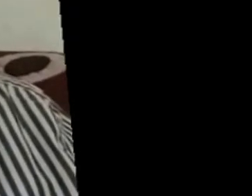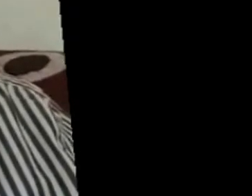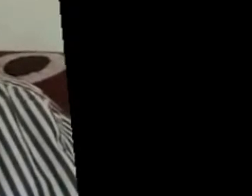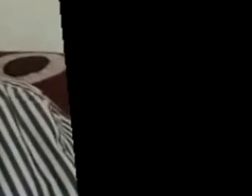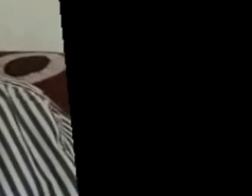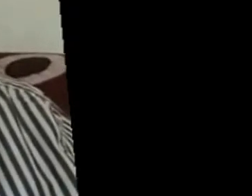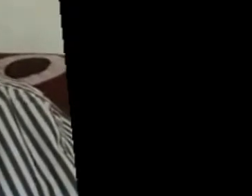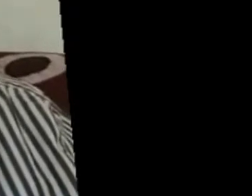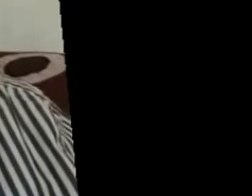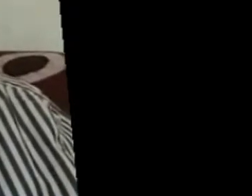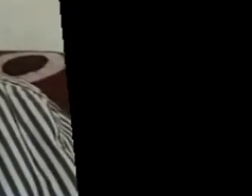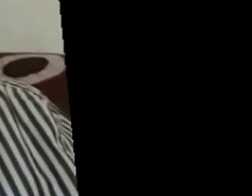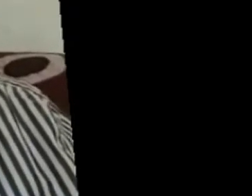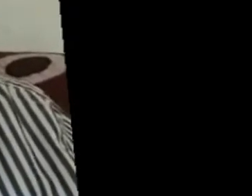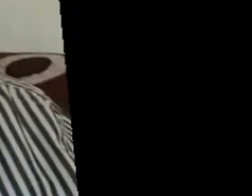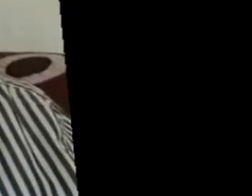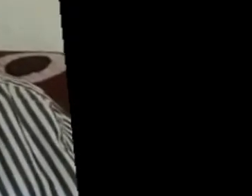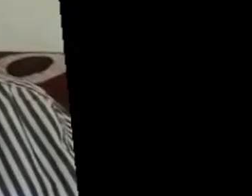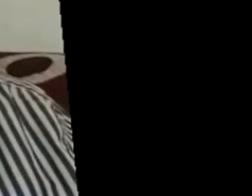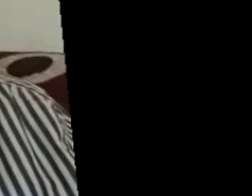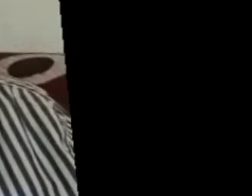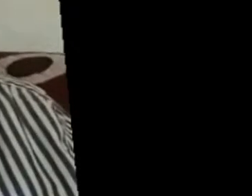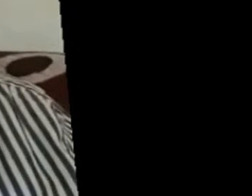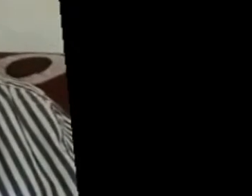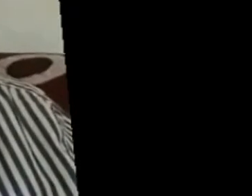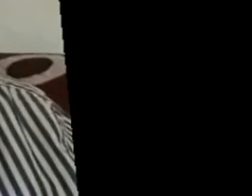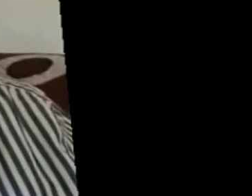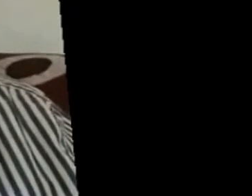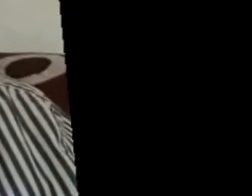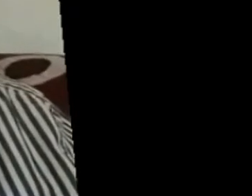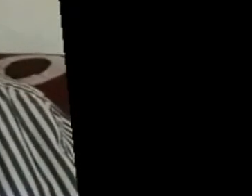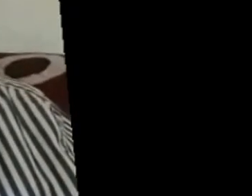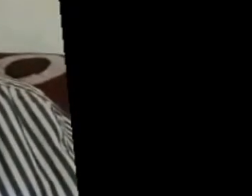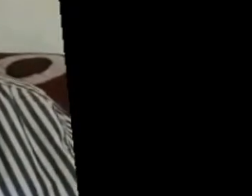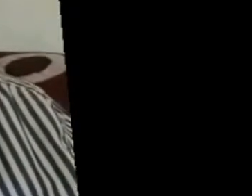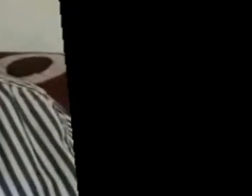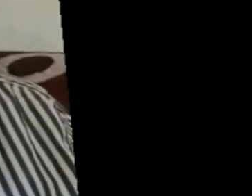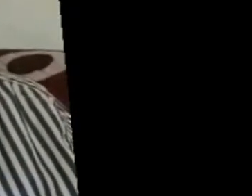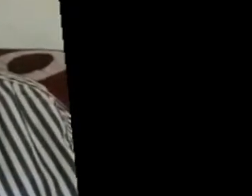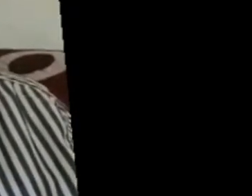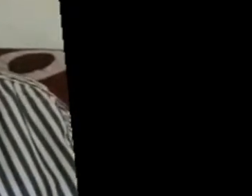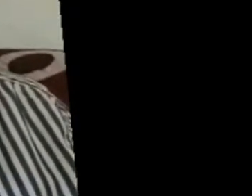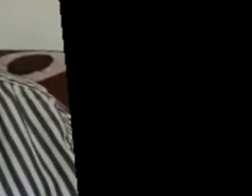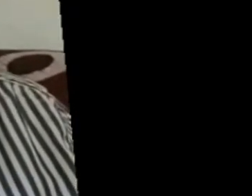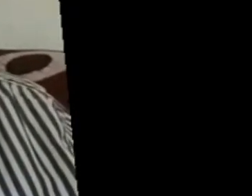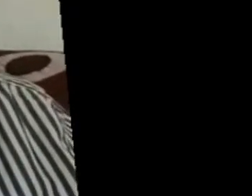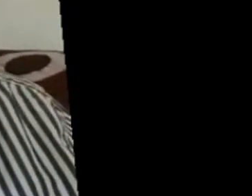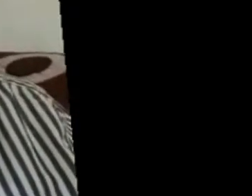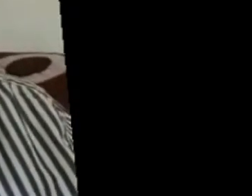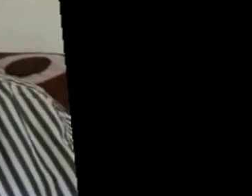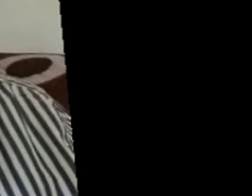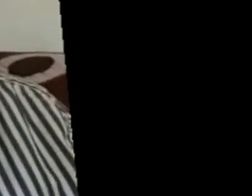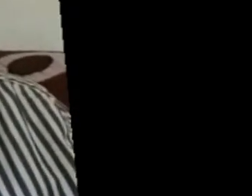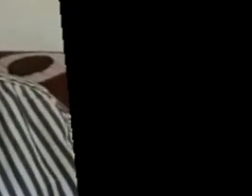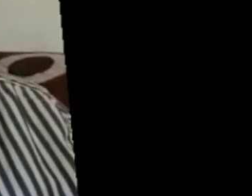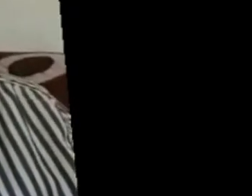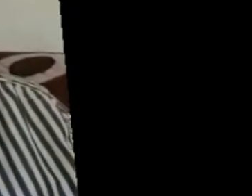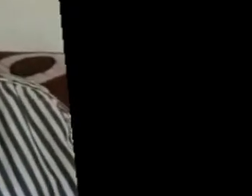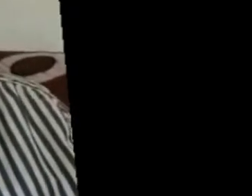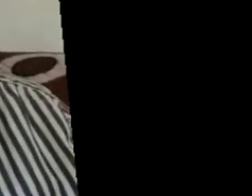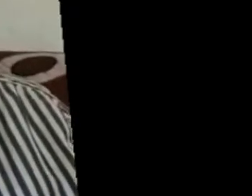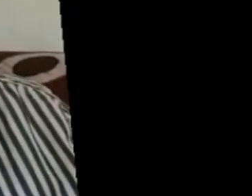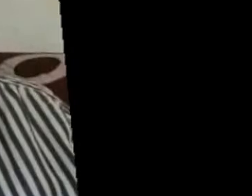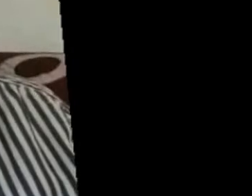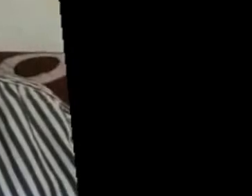34 anos, Adriano. Esse tempo todo eu convivi lá com a PAI,